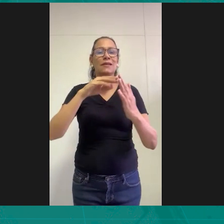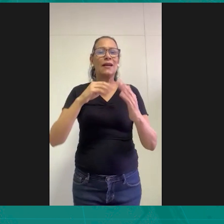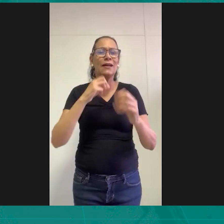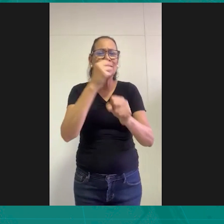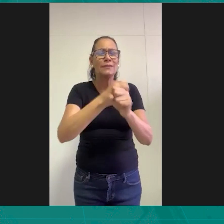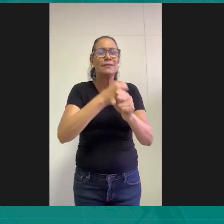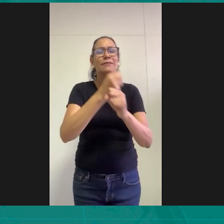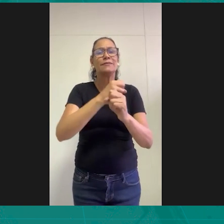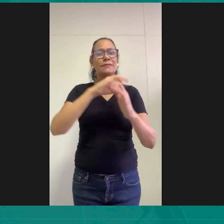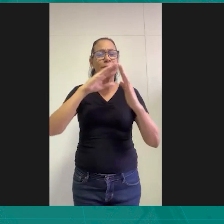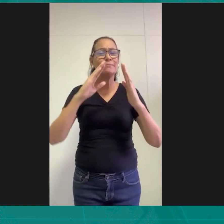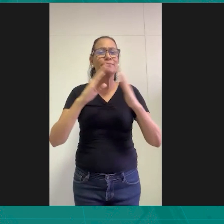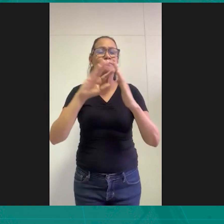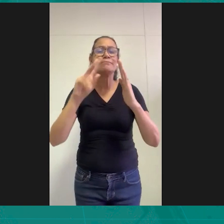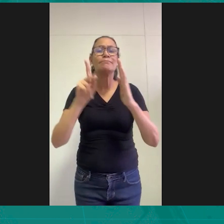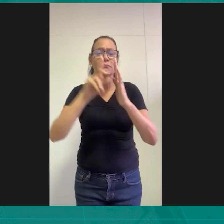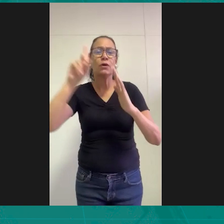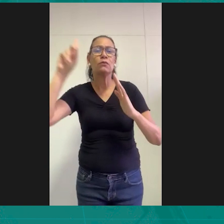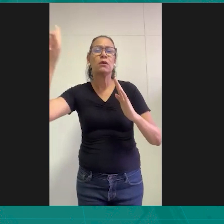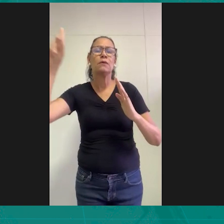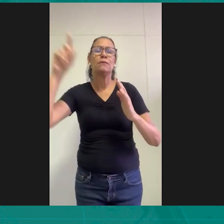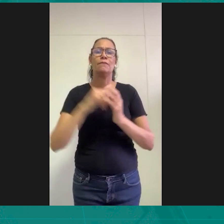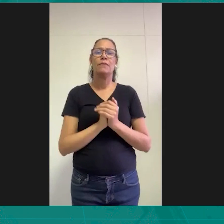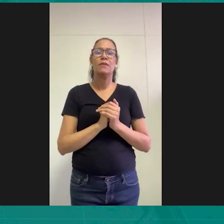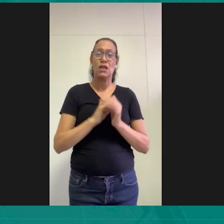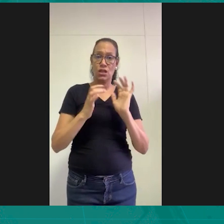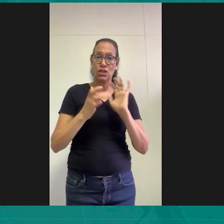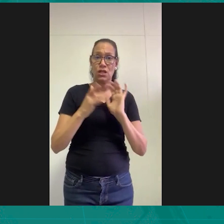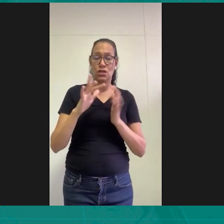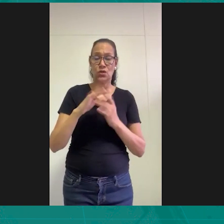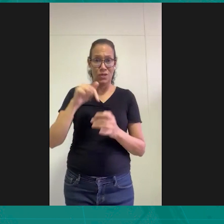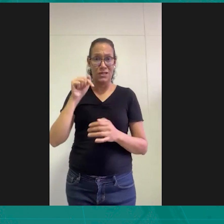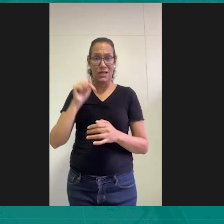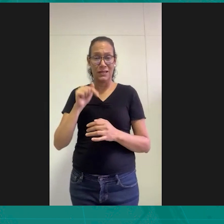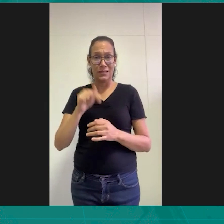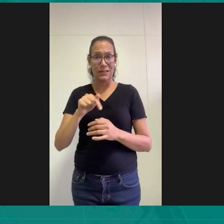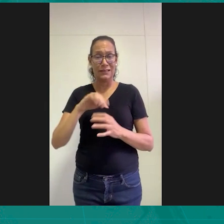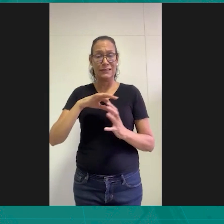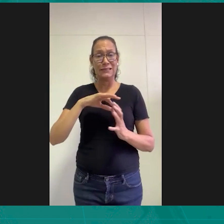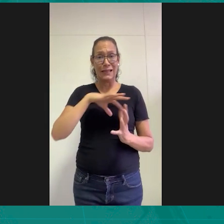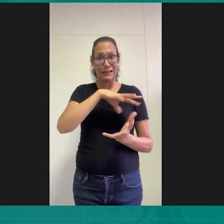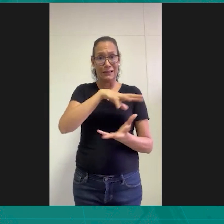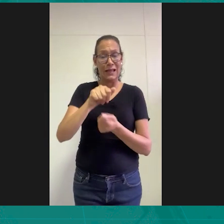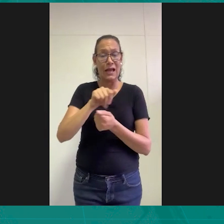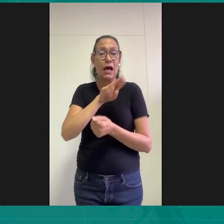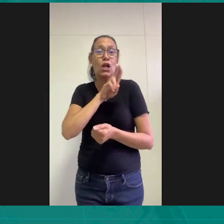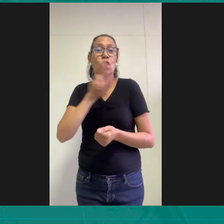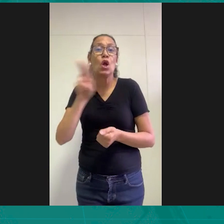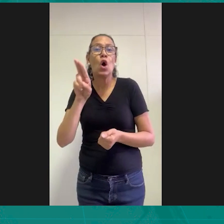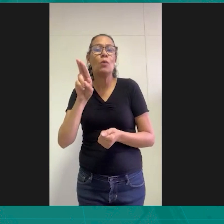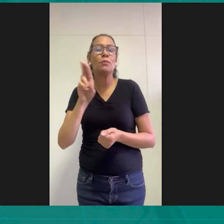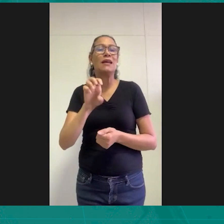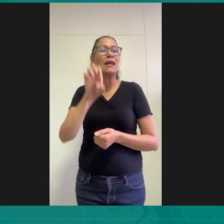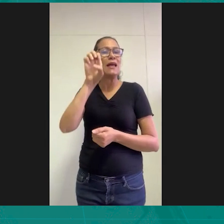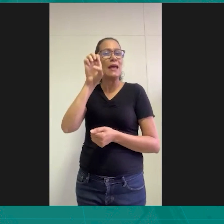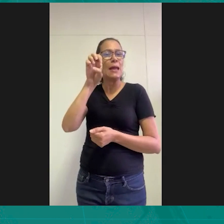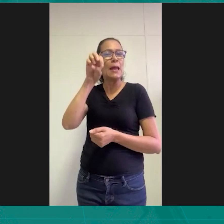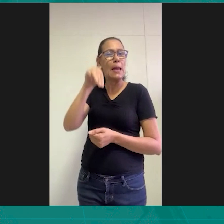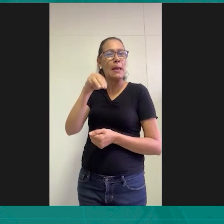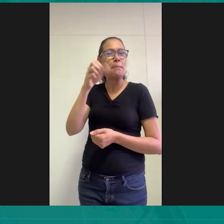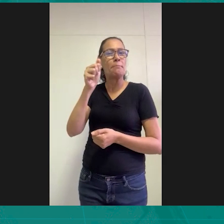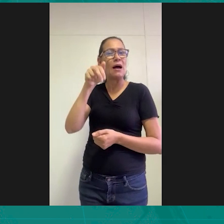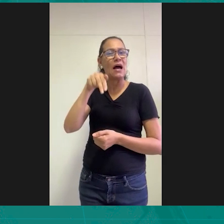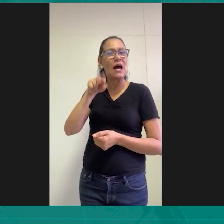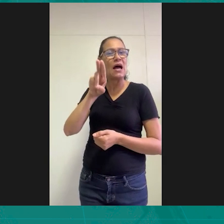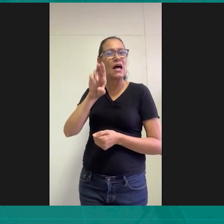né, é Emanuel. O que é Emanuel? É Deus